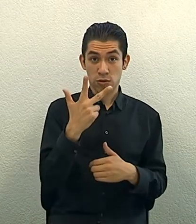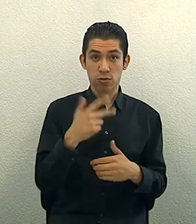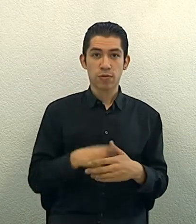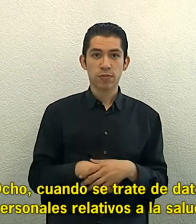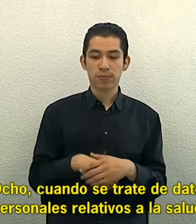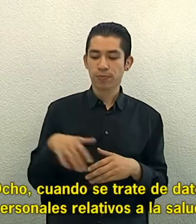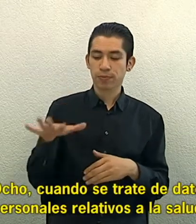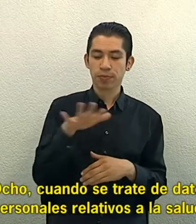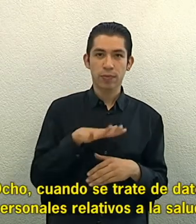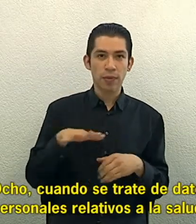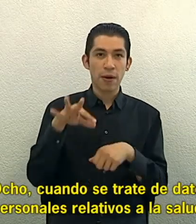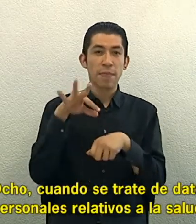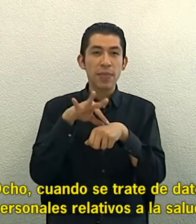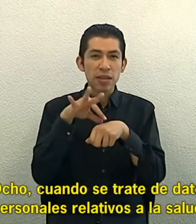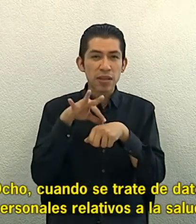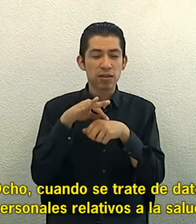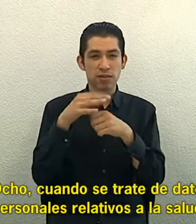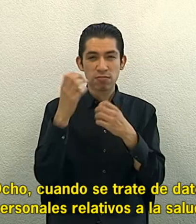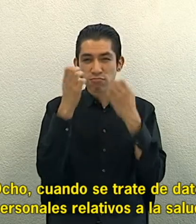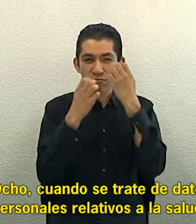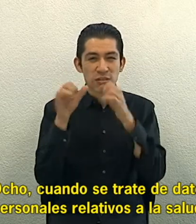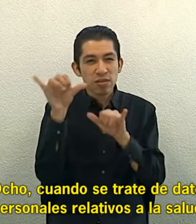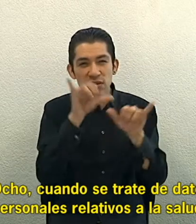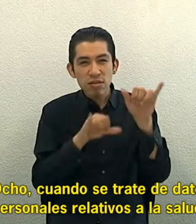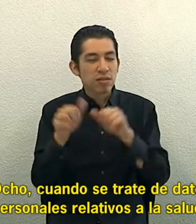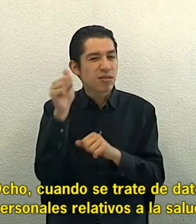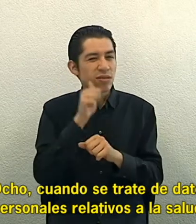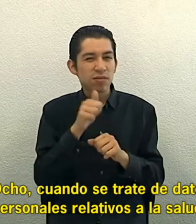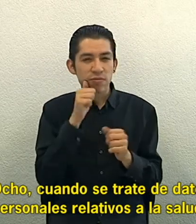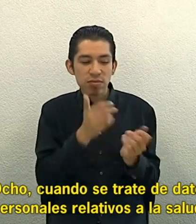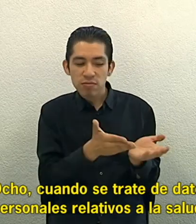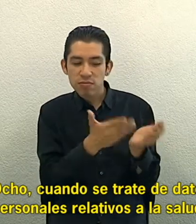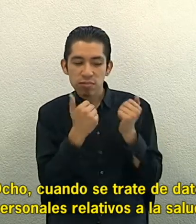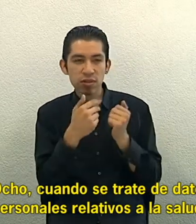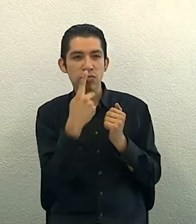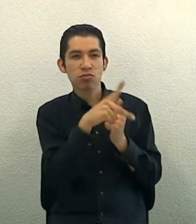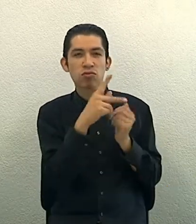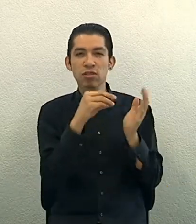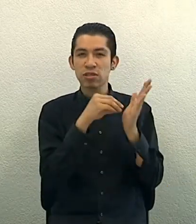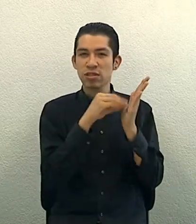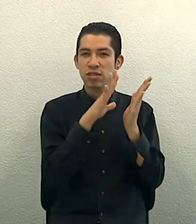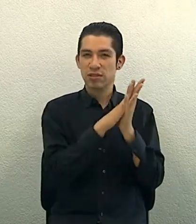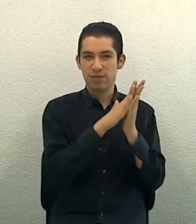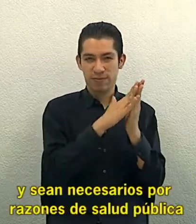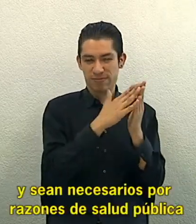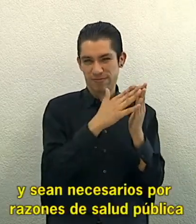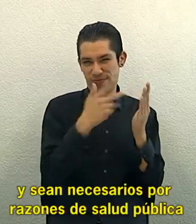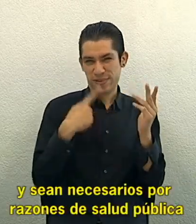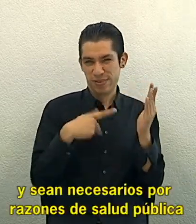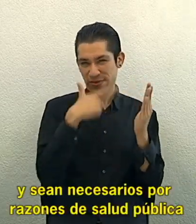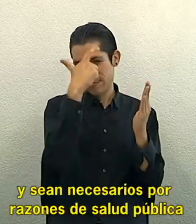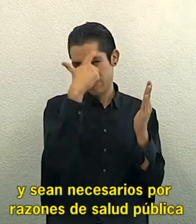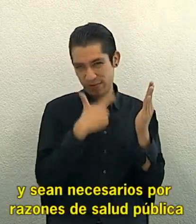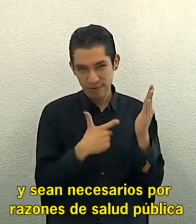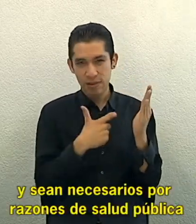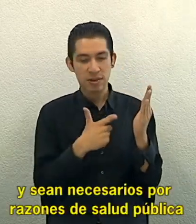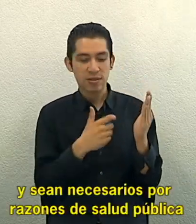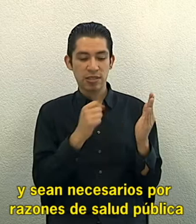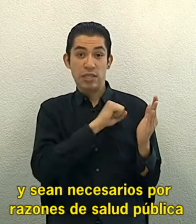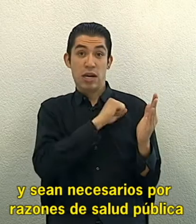8 cuando se trate de datos personales relativos a la salud y sean necesarios por razones